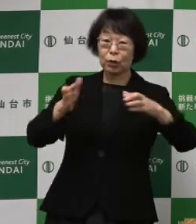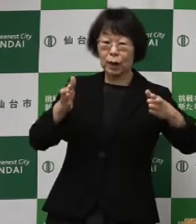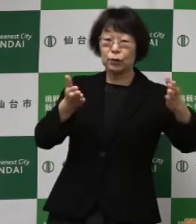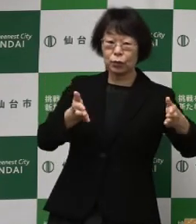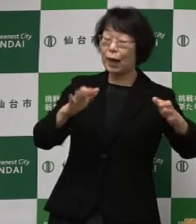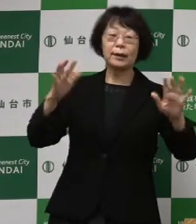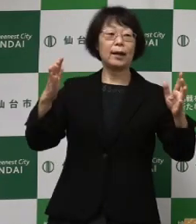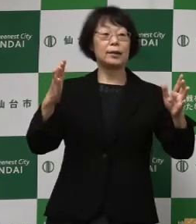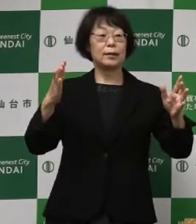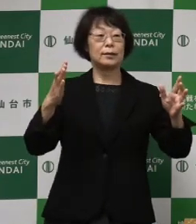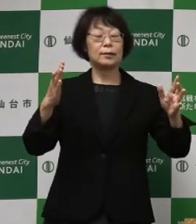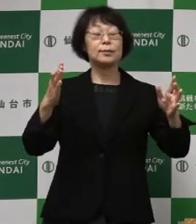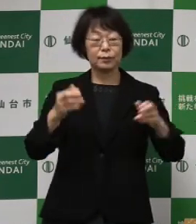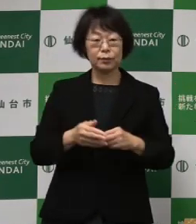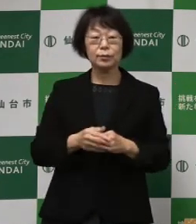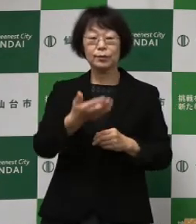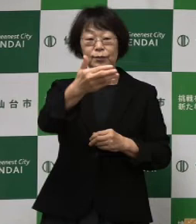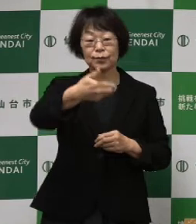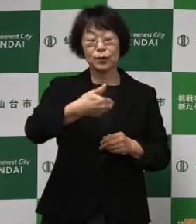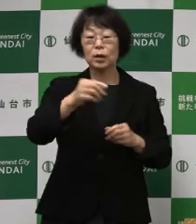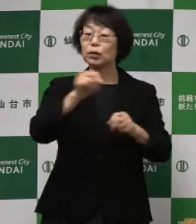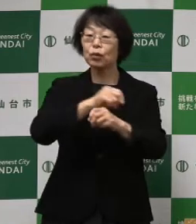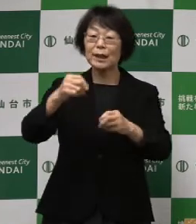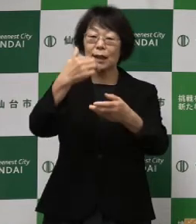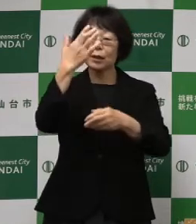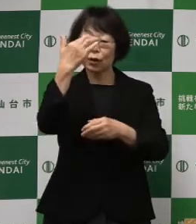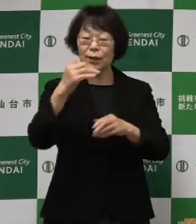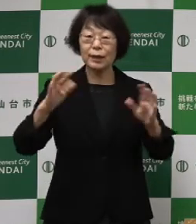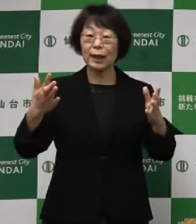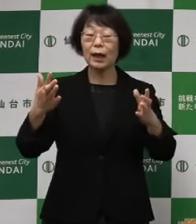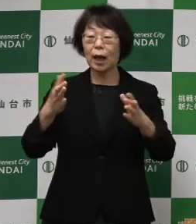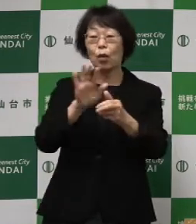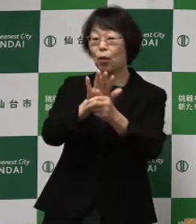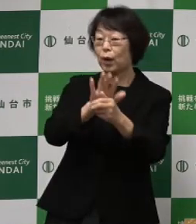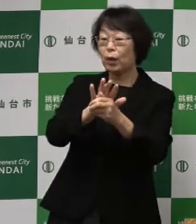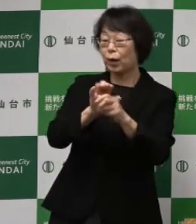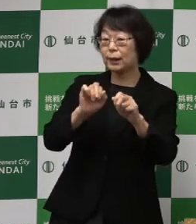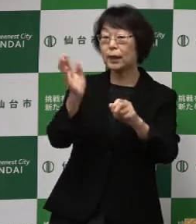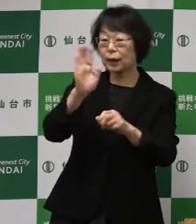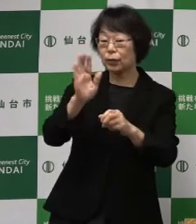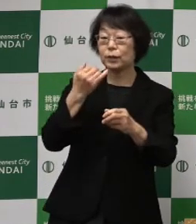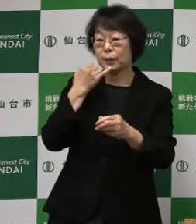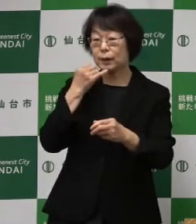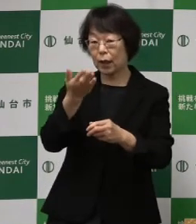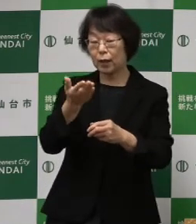した。はい。 特に要請がなかったので、マイクを握る場面みたいなのはなかったという理解でよろしいです